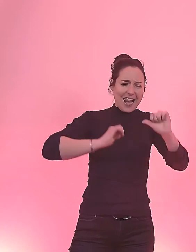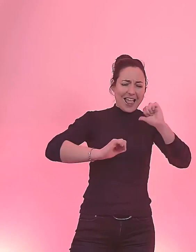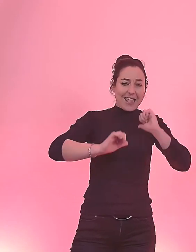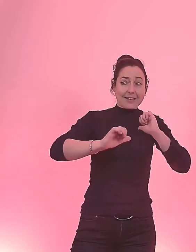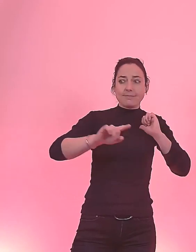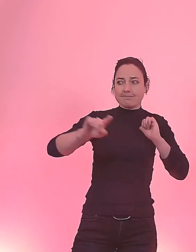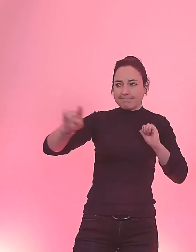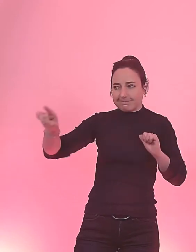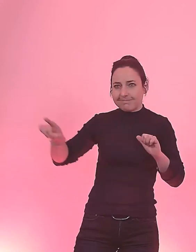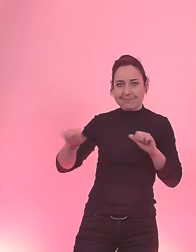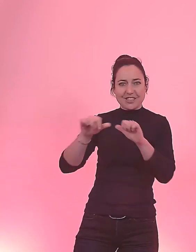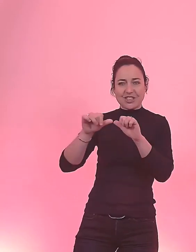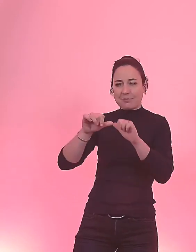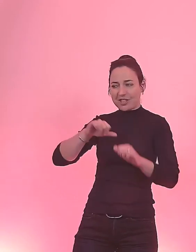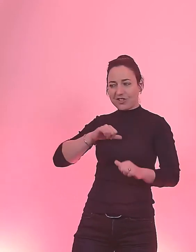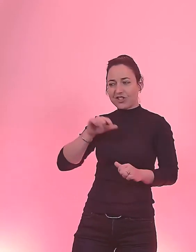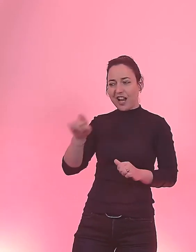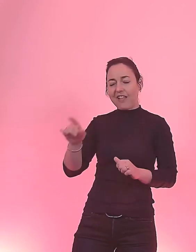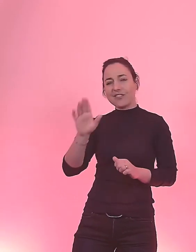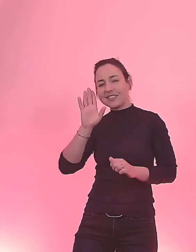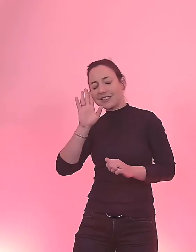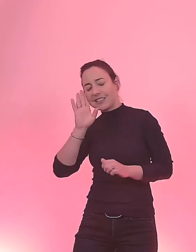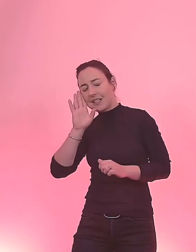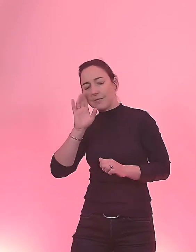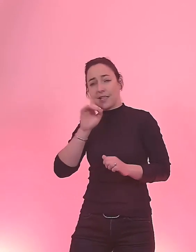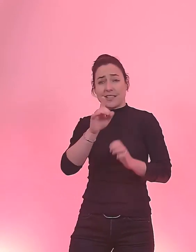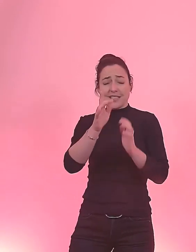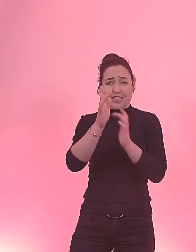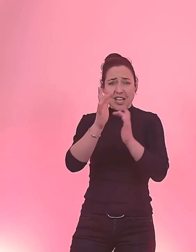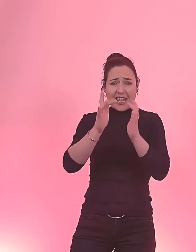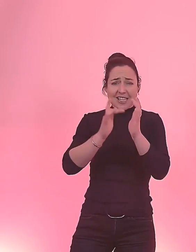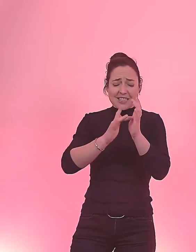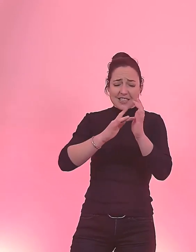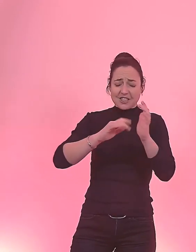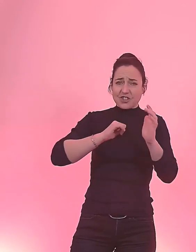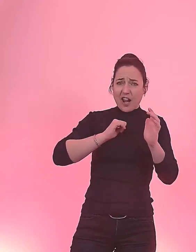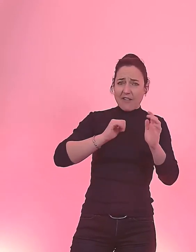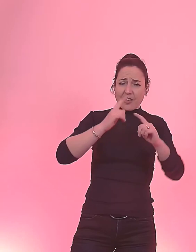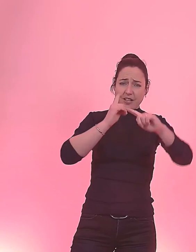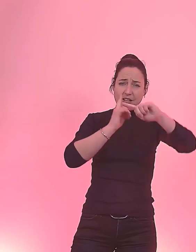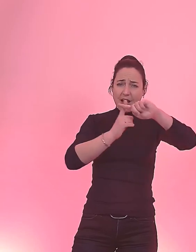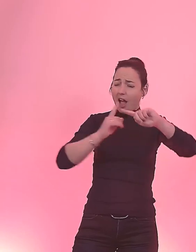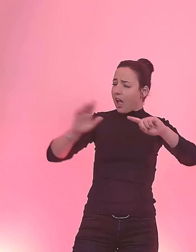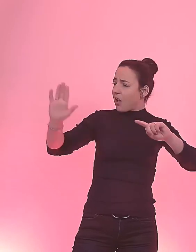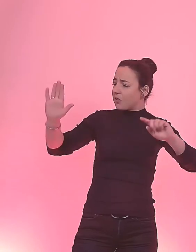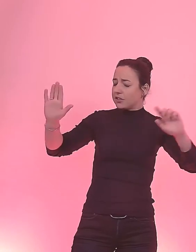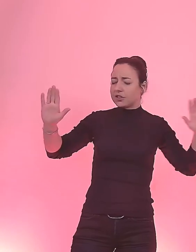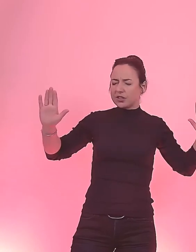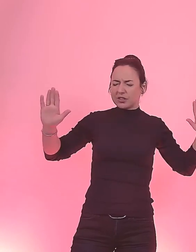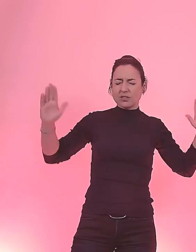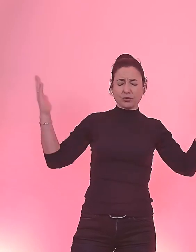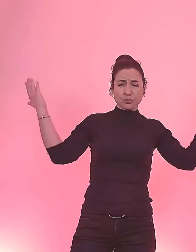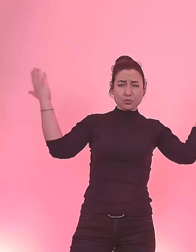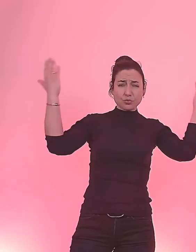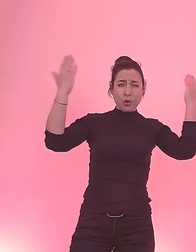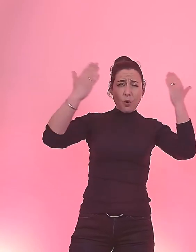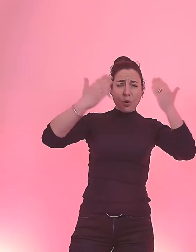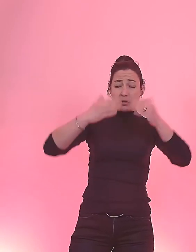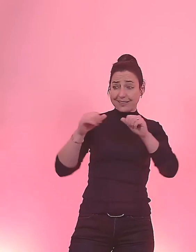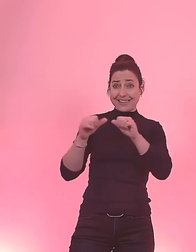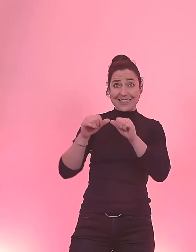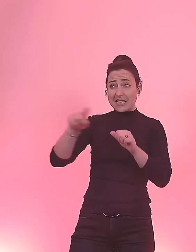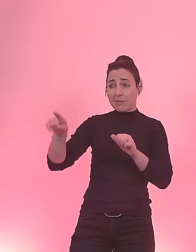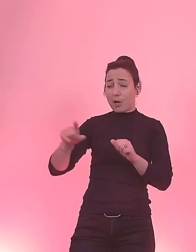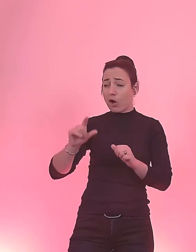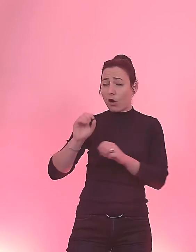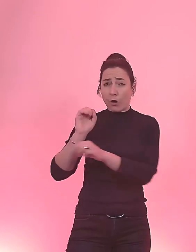slapen en toen hij aan het kruis heen werd het zo donker dat daaruit me roepen terwijl de discipelen weg waren gevlucht